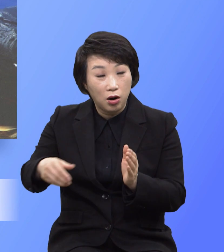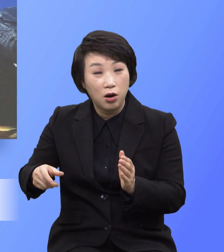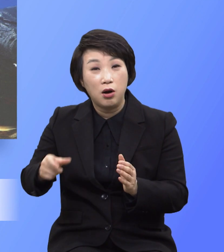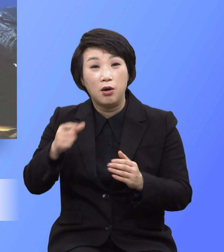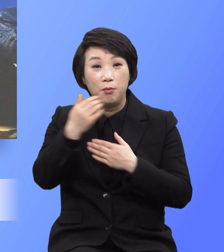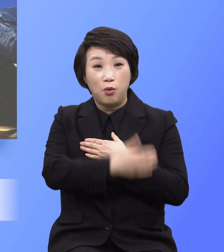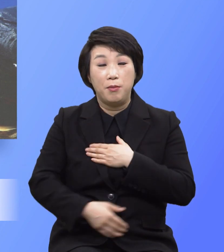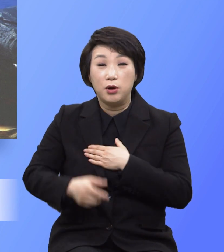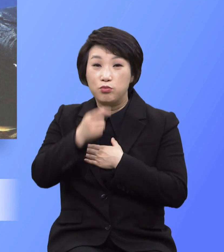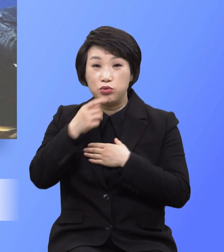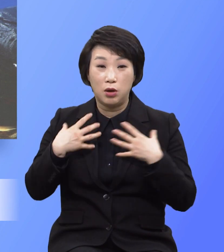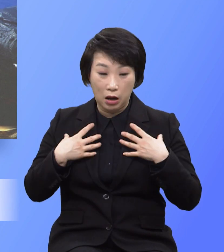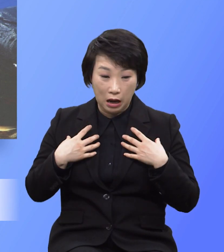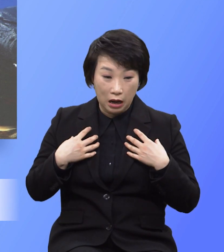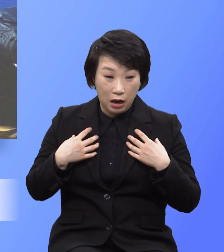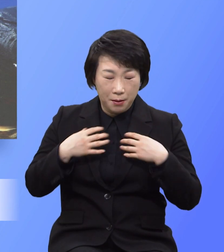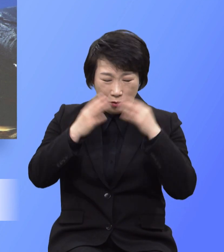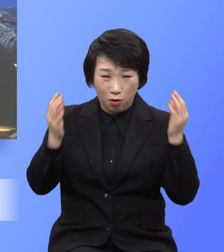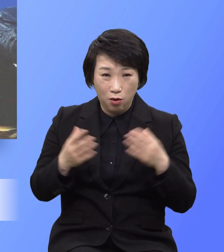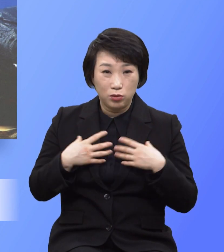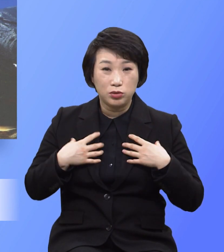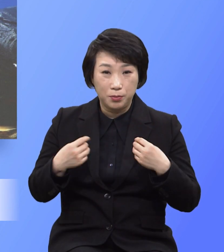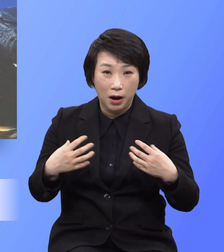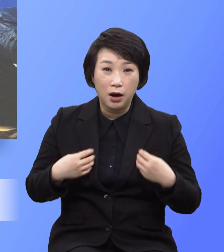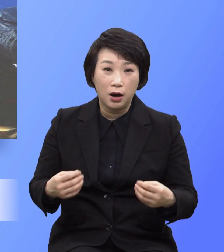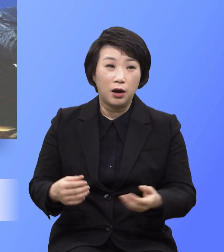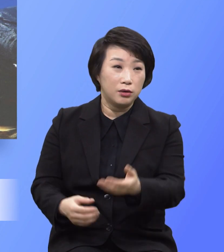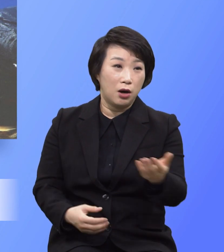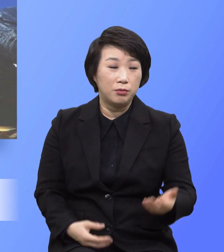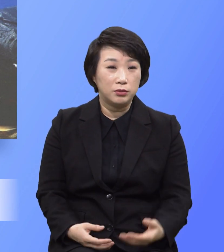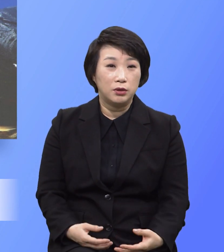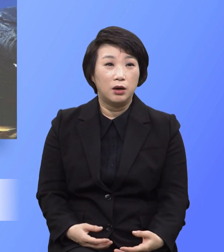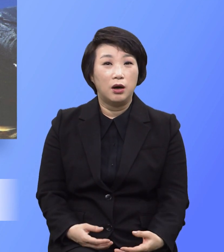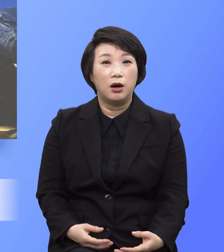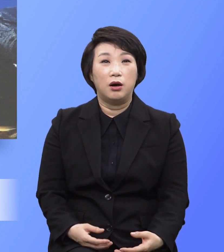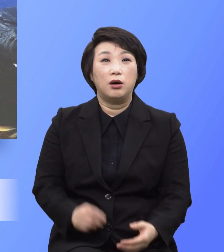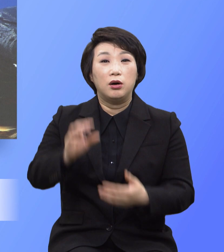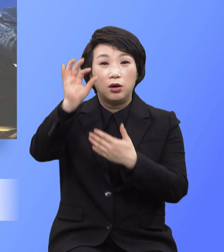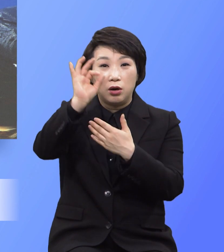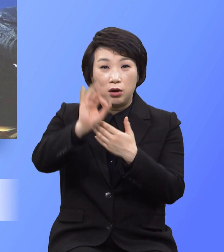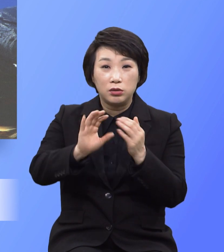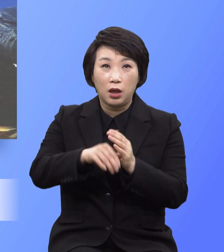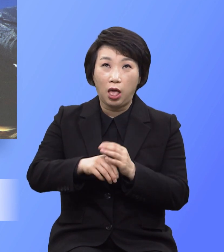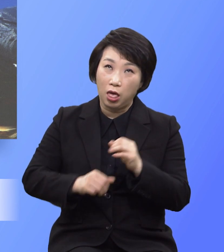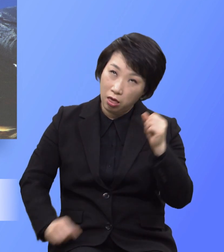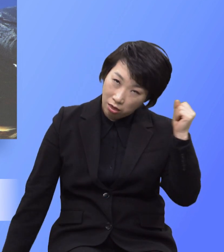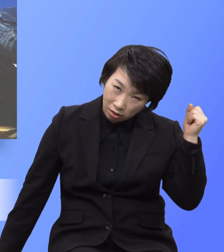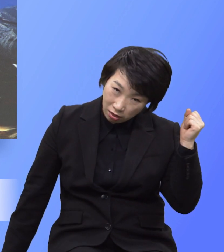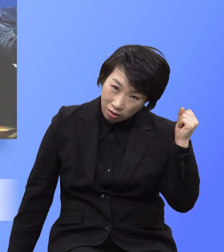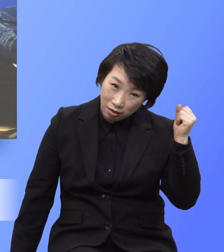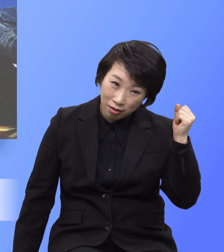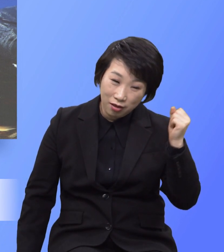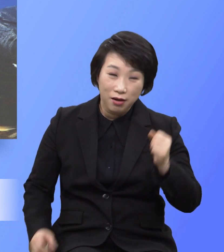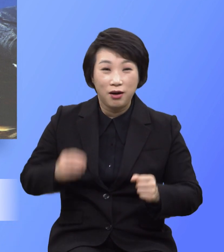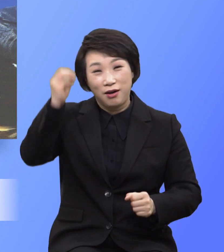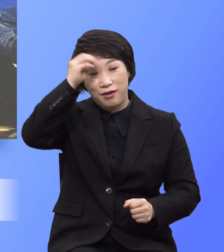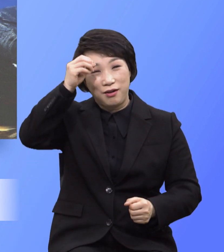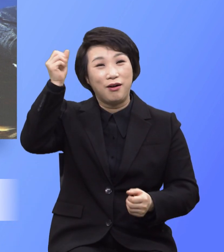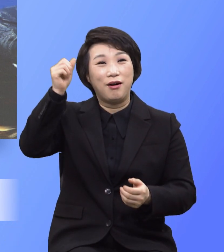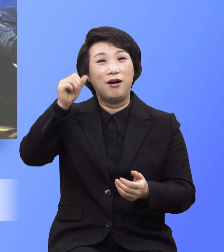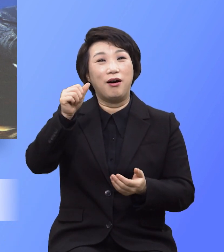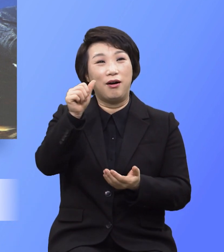몸에서 다 빠져나가서 벌써 저녁이 되면 탈증 증세가